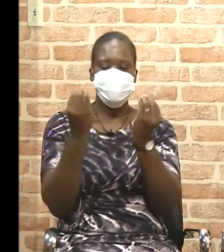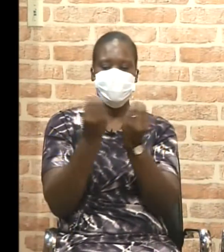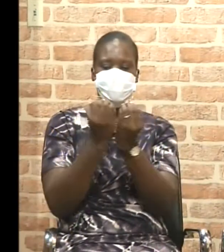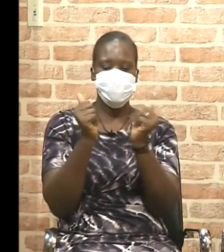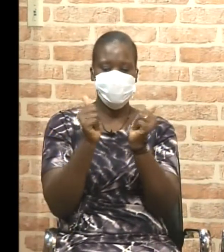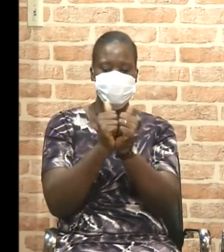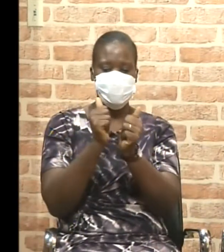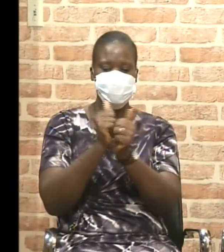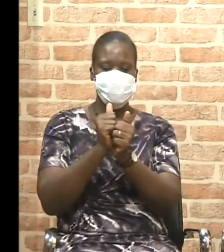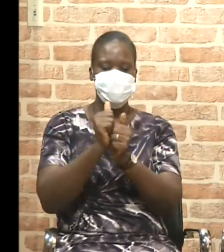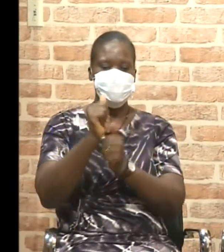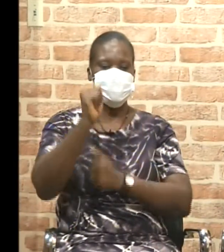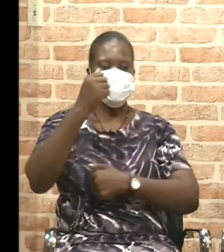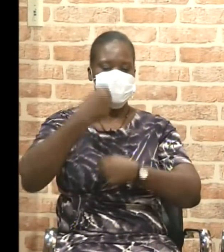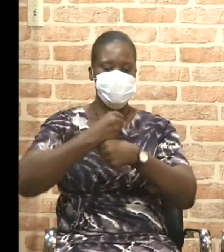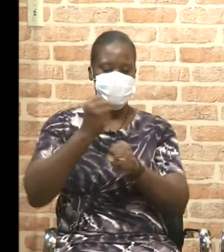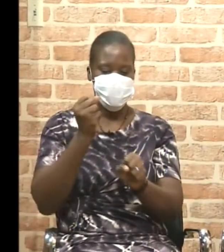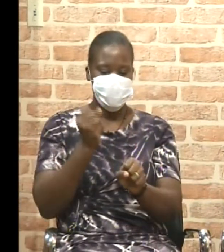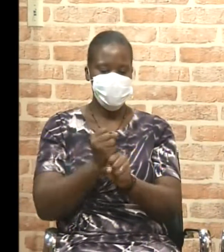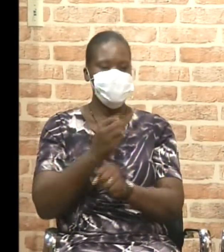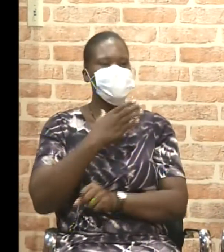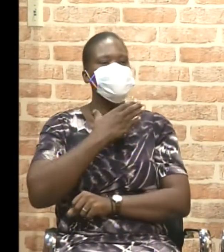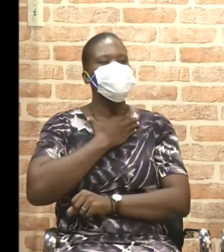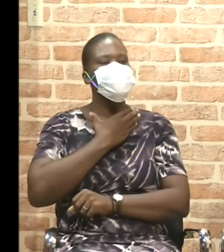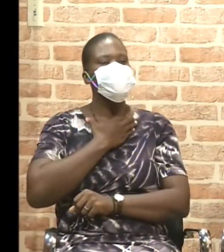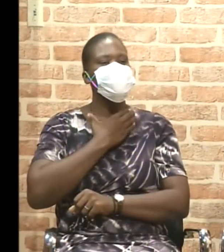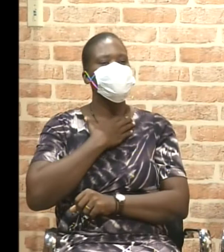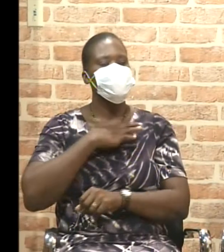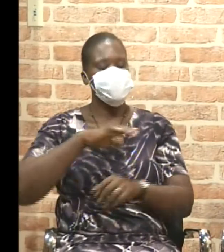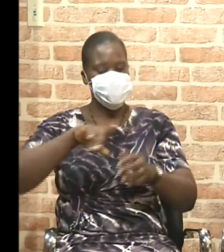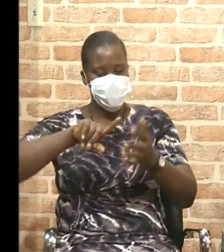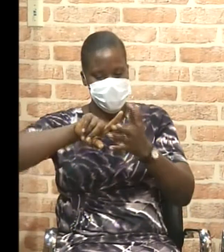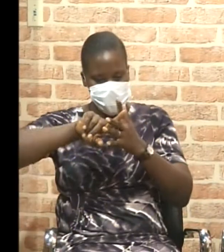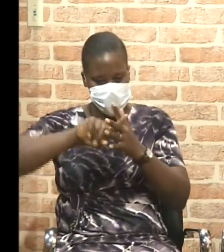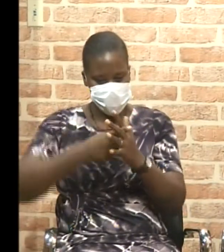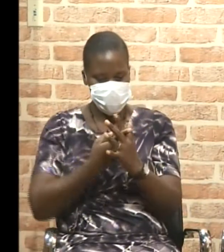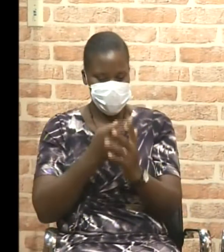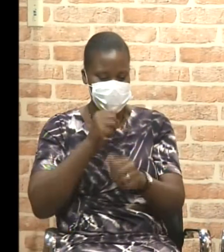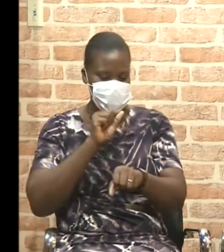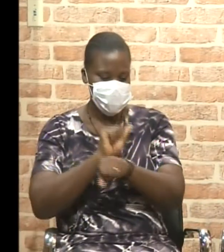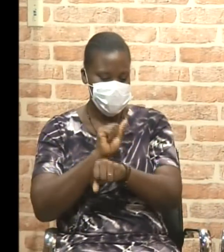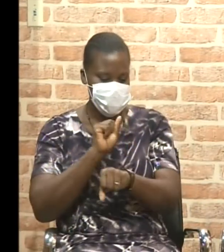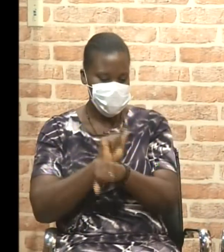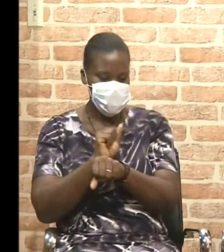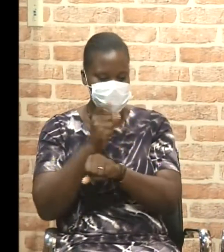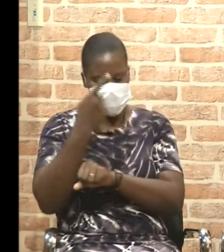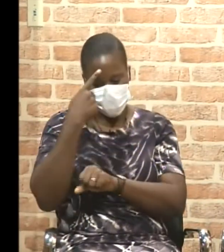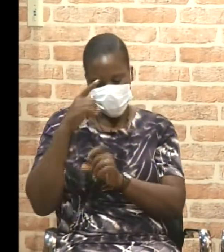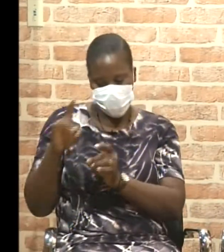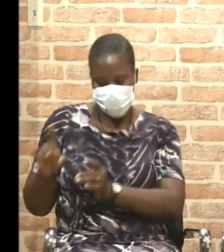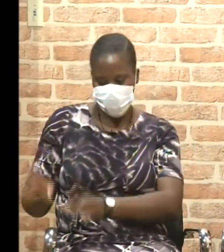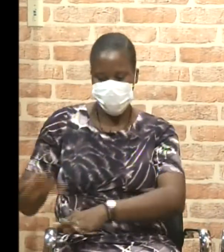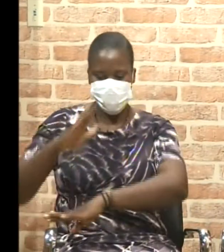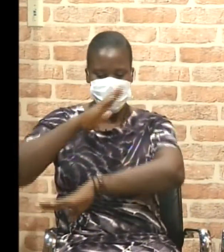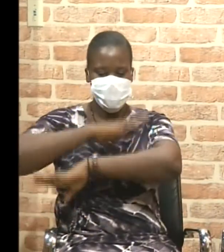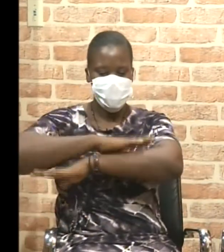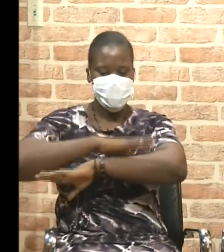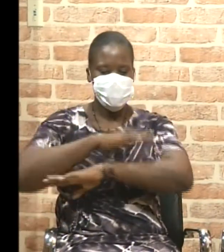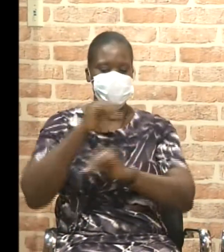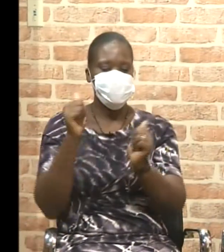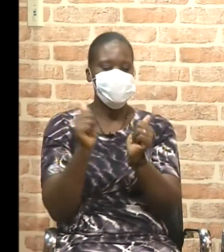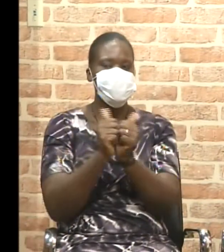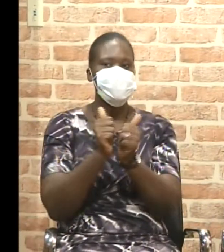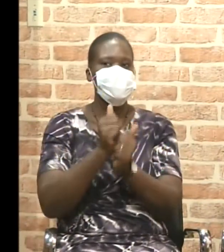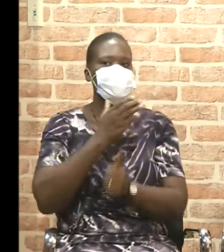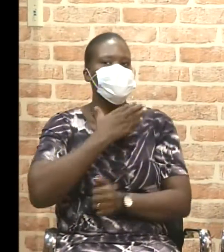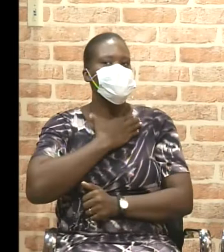déjà cabinet technique moins, donc justement déjà commencé travail sur lui au moins pour nous capable quitter bureau avec un cadre juridique